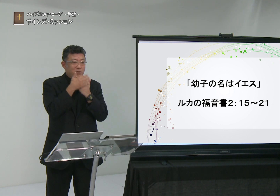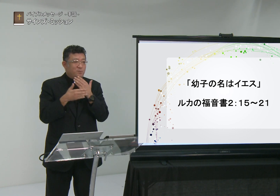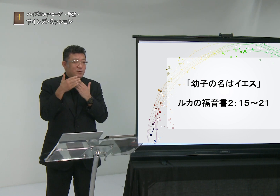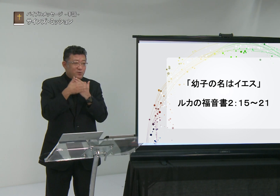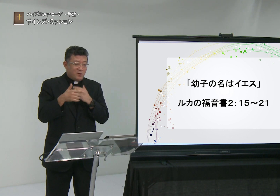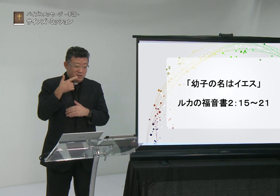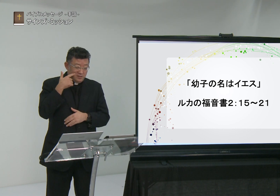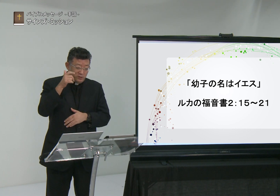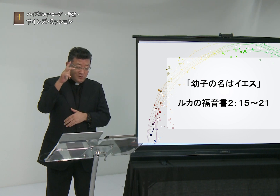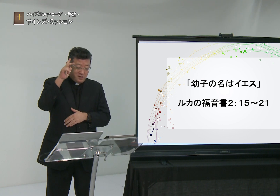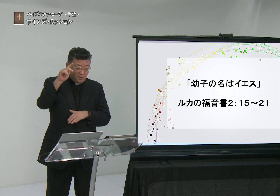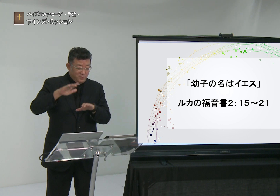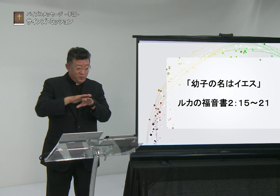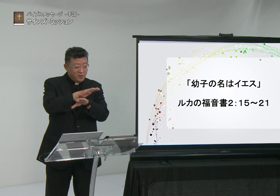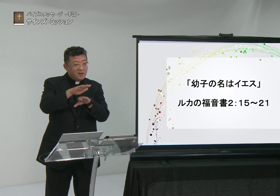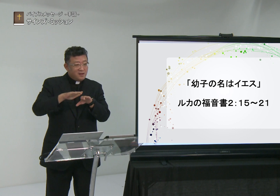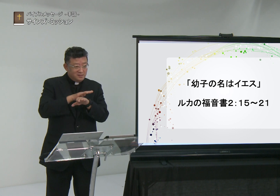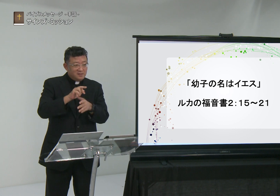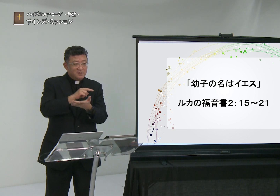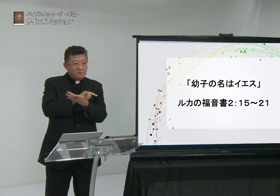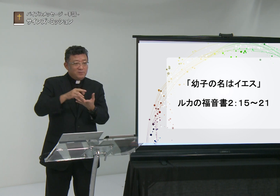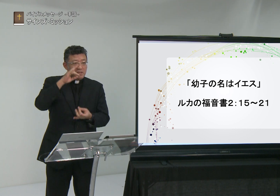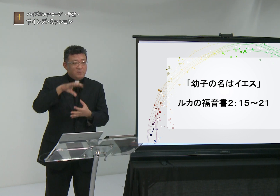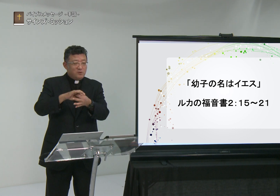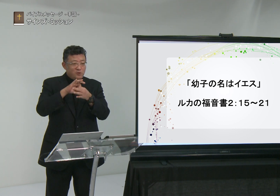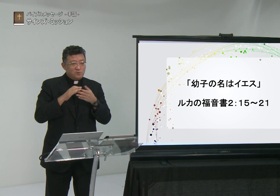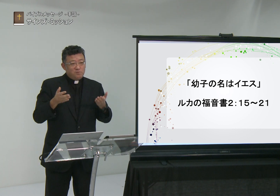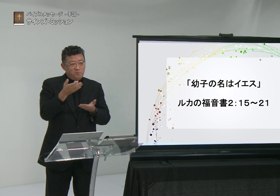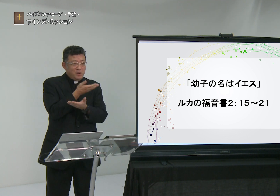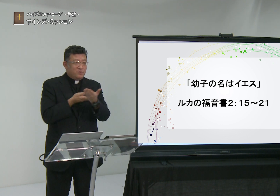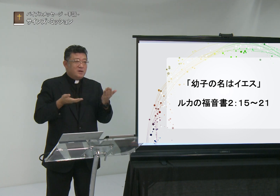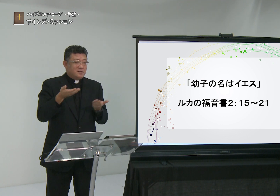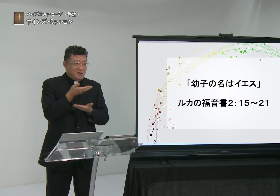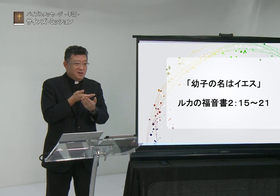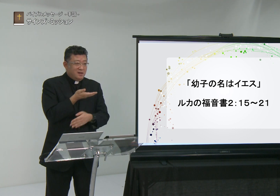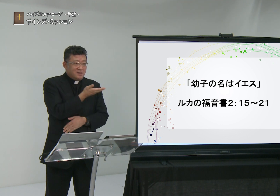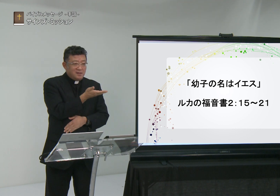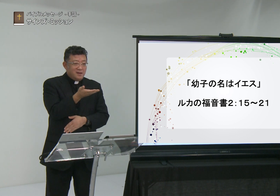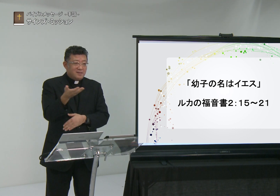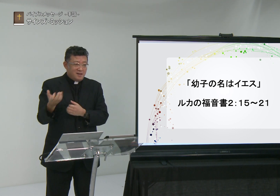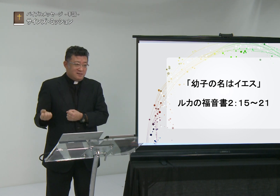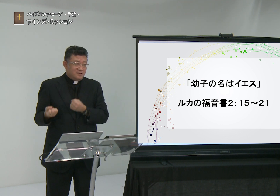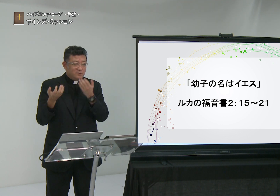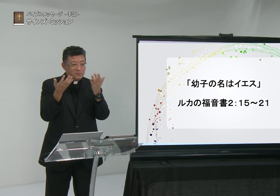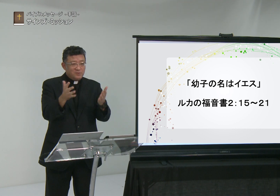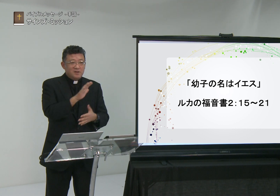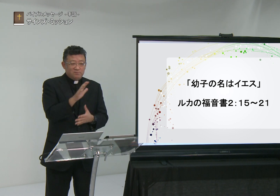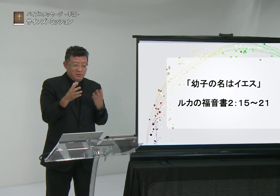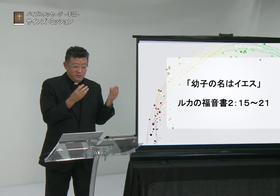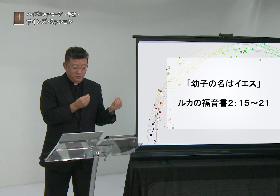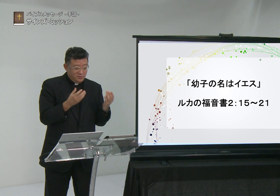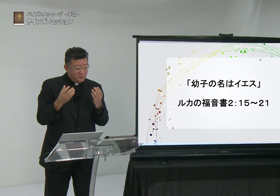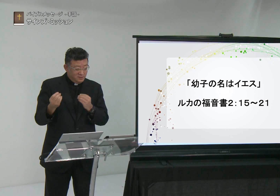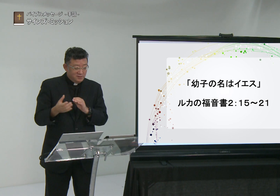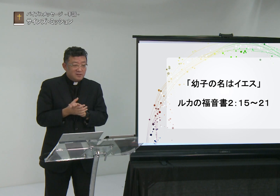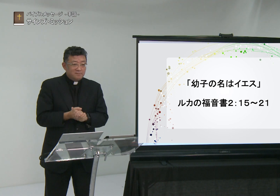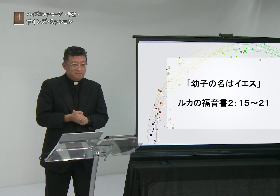私たちの主イエスキリストの恵み父なる神の愛聖霊の交わりがあなたがたにありますよう